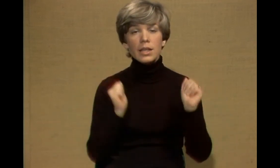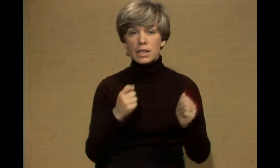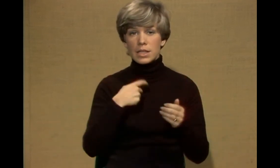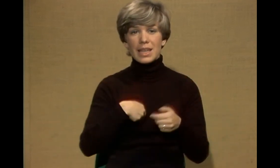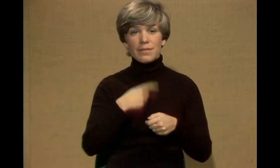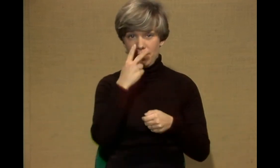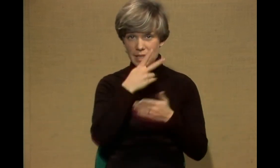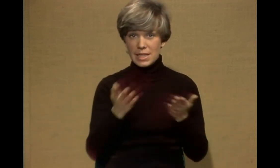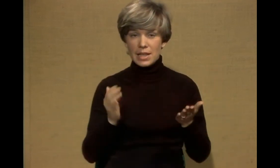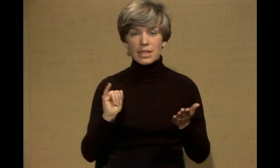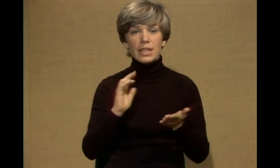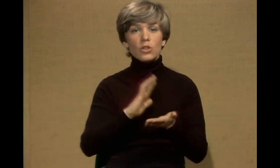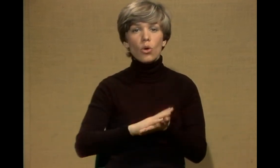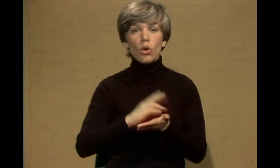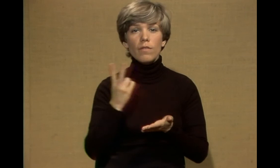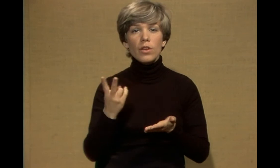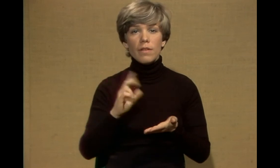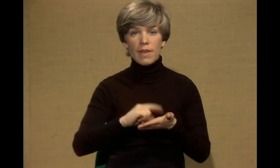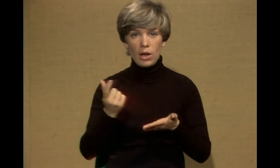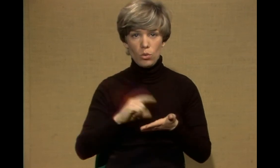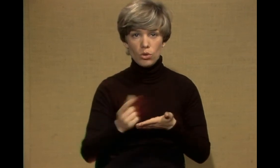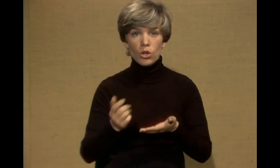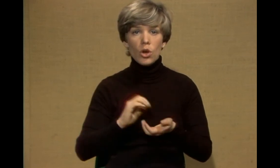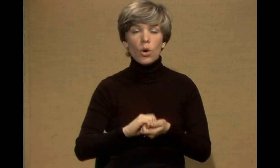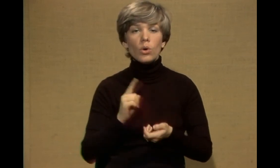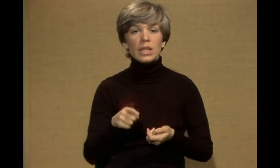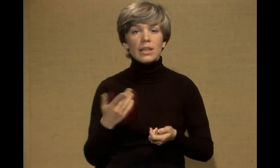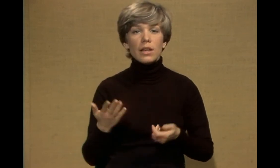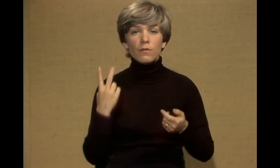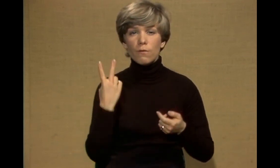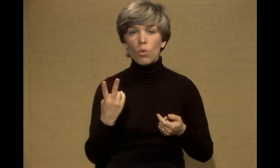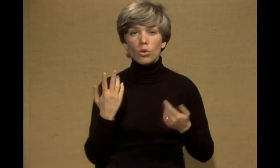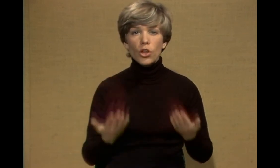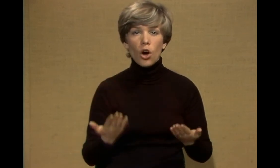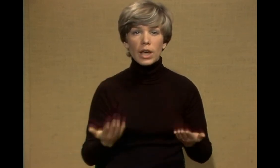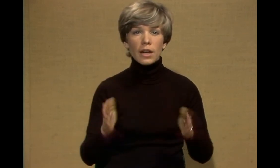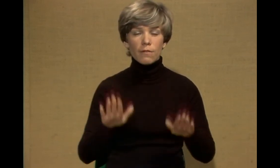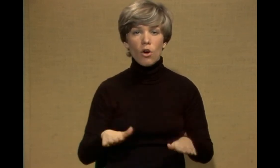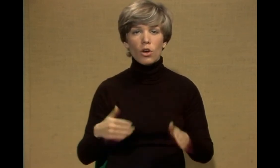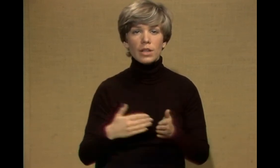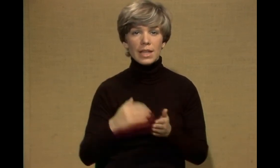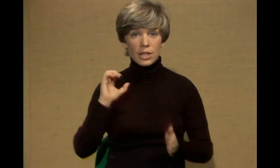ska visas i 12 veckor och det är 2 dagar kvar till